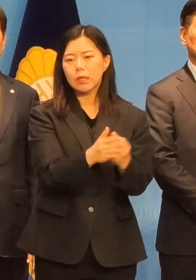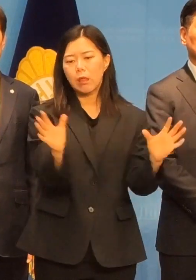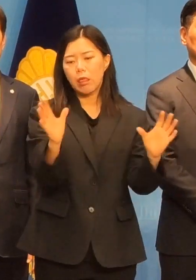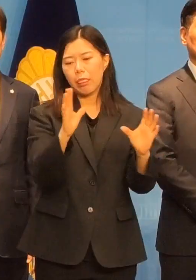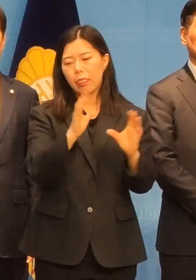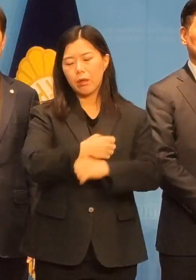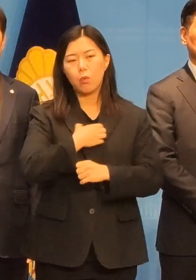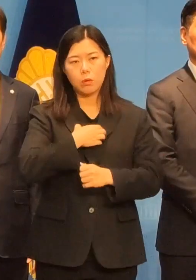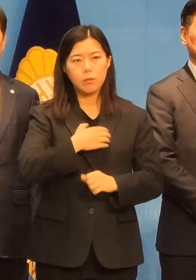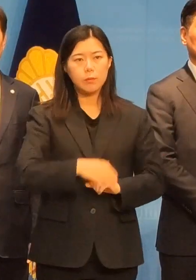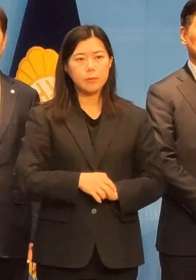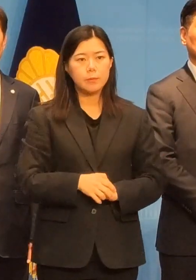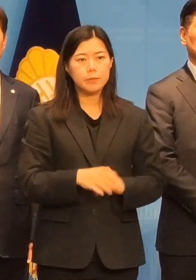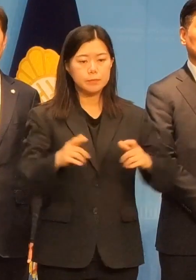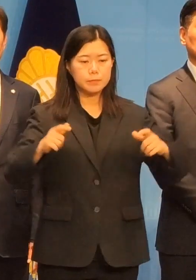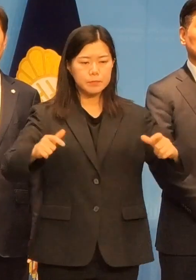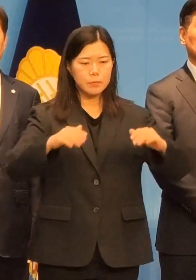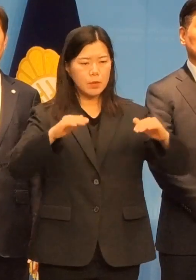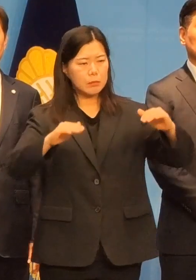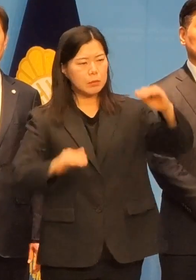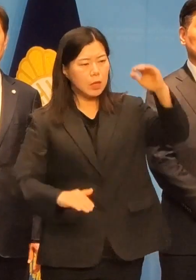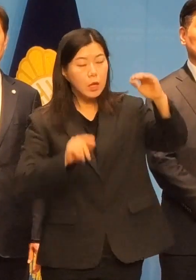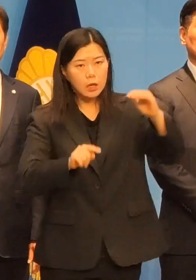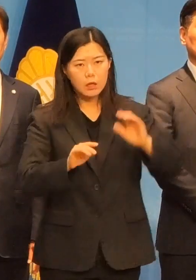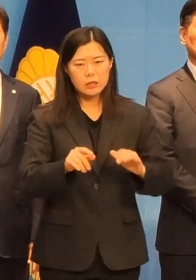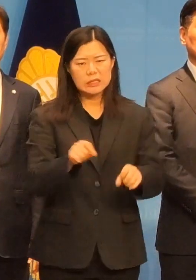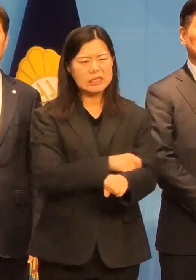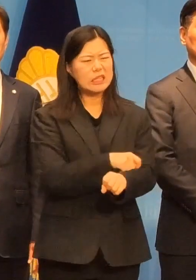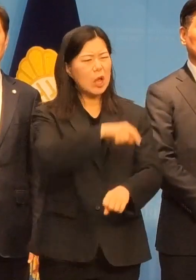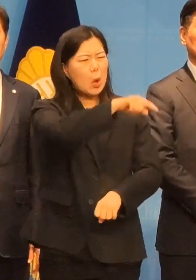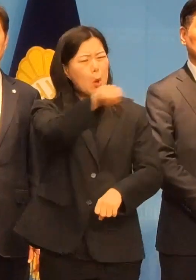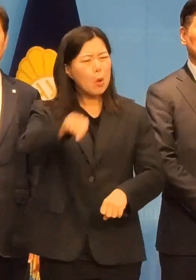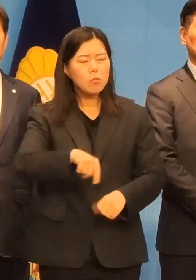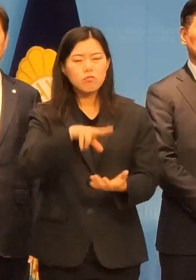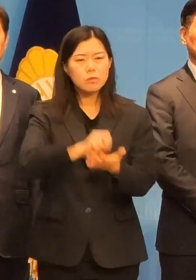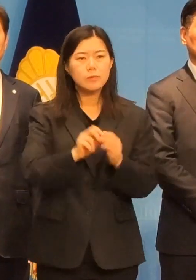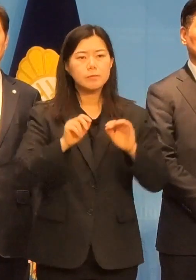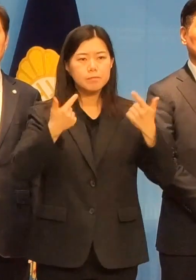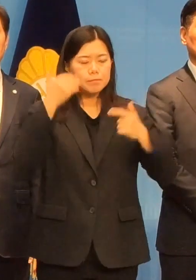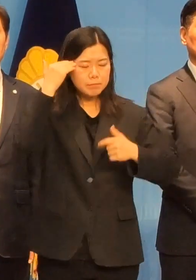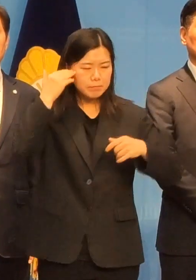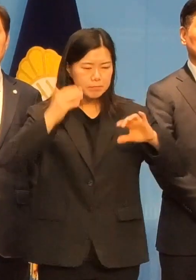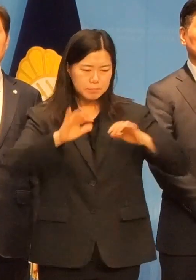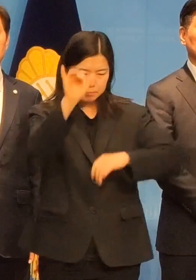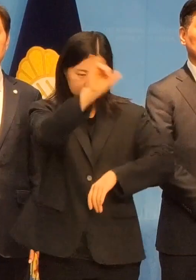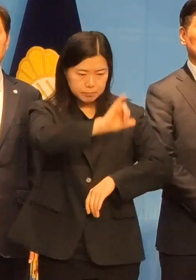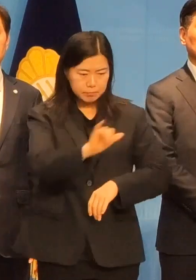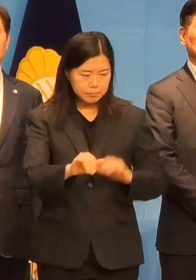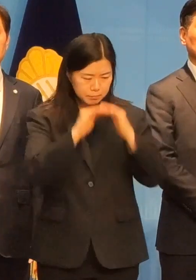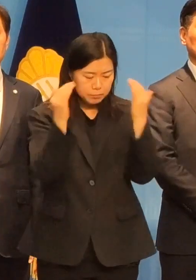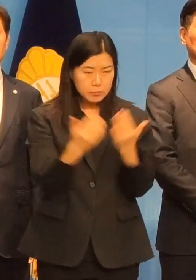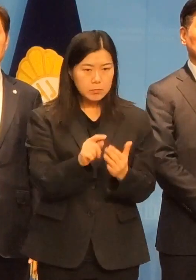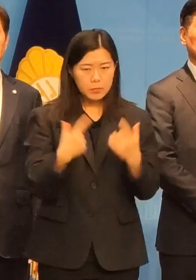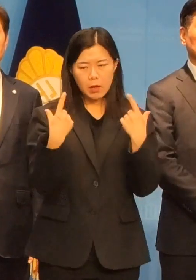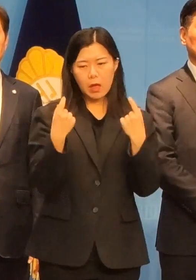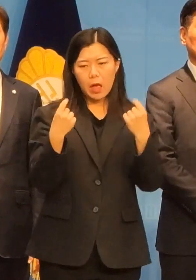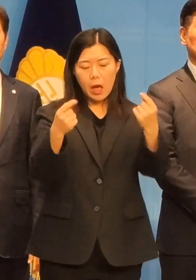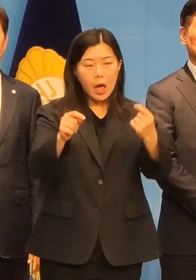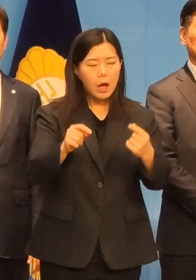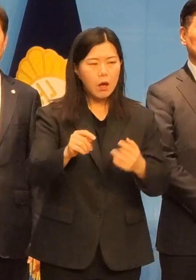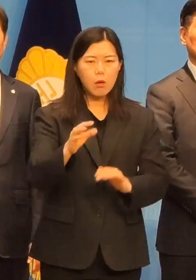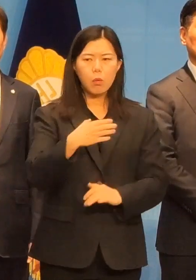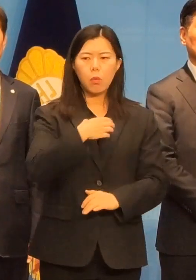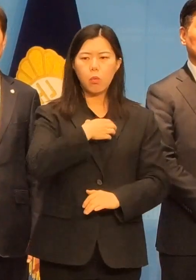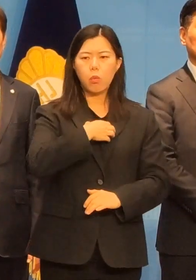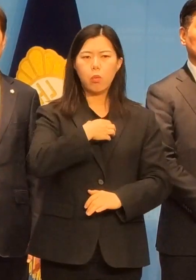있습니다. 지역 불균형은 이제 특정 지역의 문제가 아닌 대한민국 전체의 지속 가능성을 위협하는